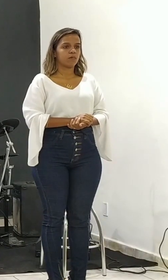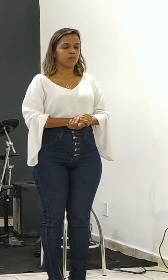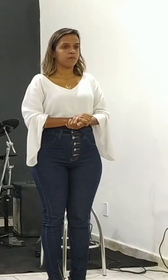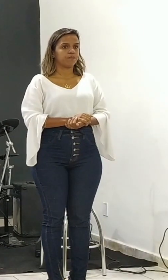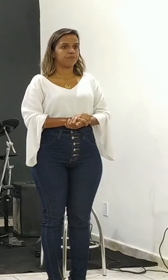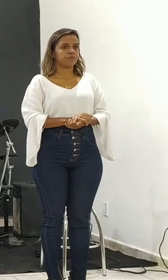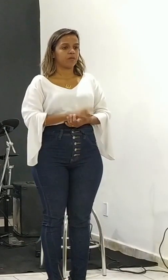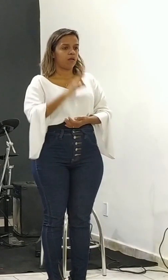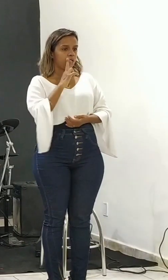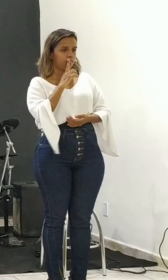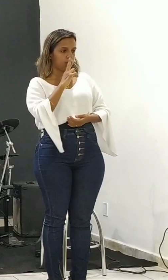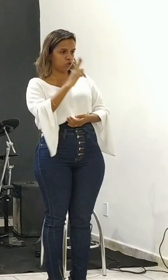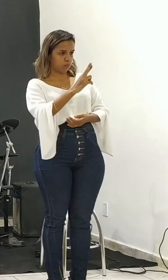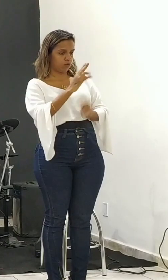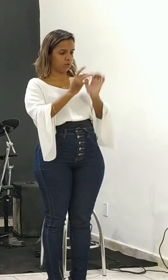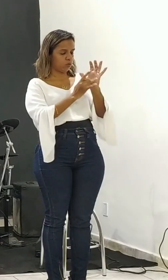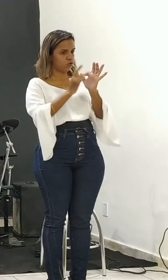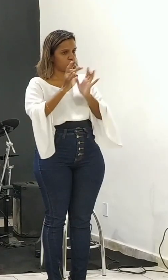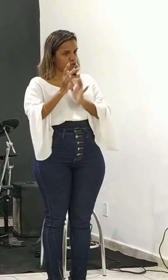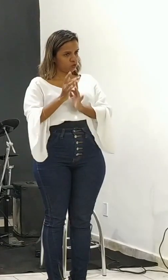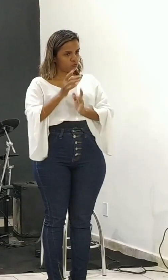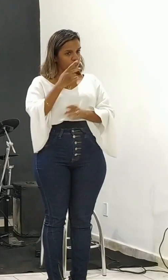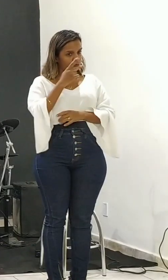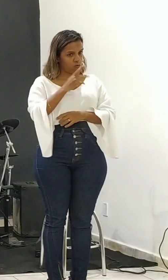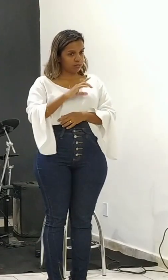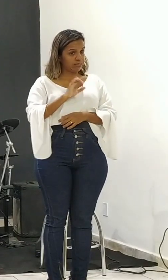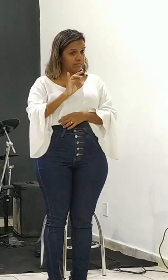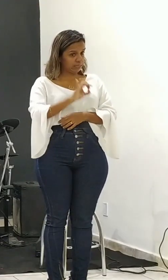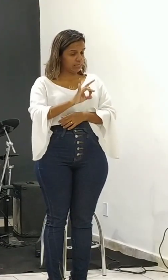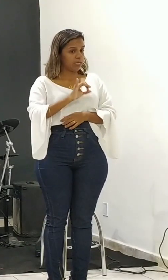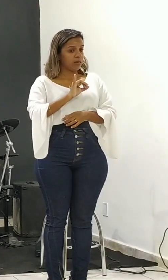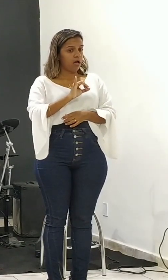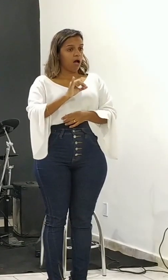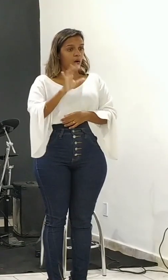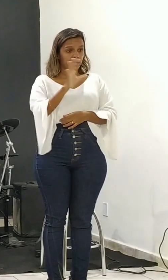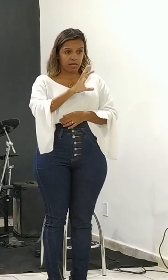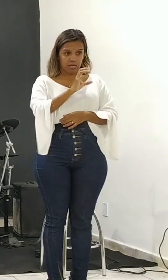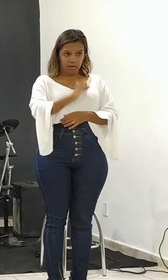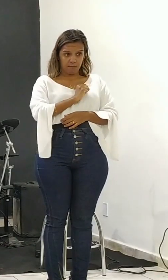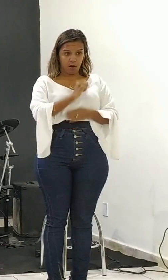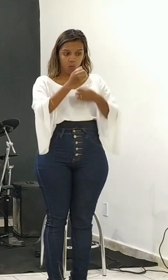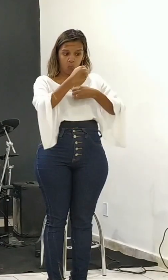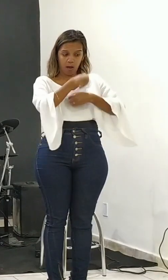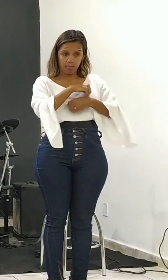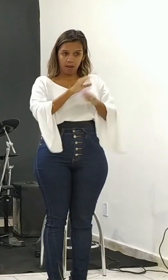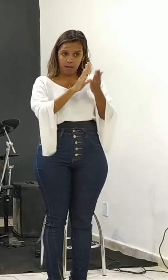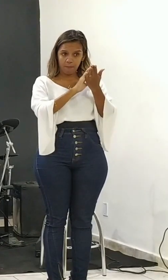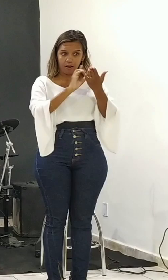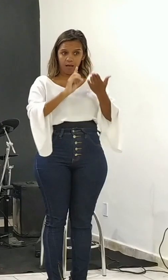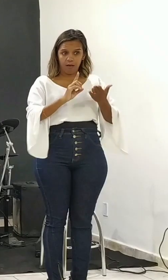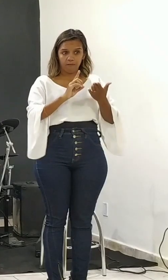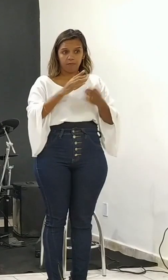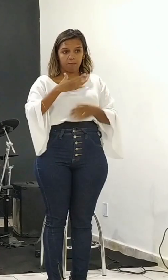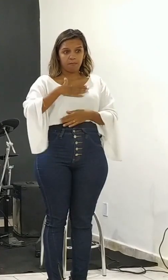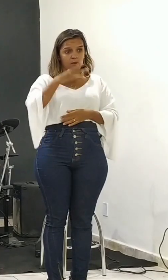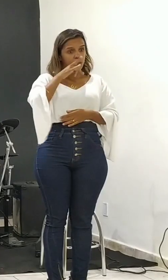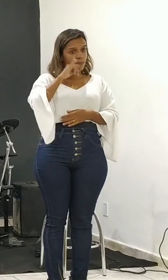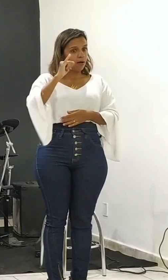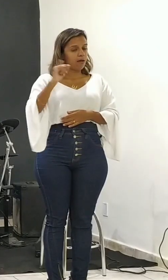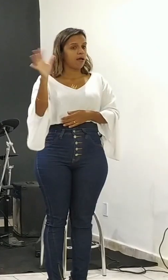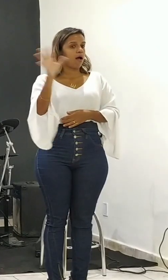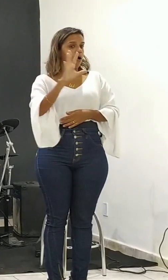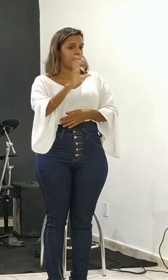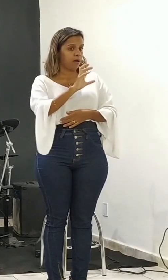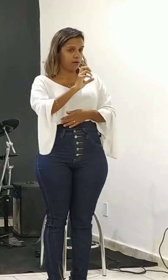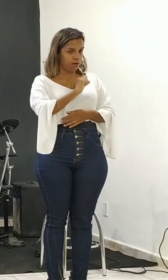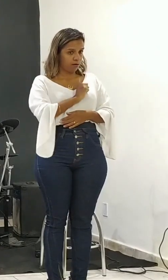Jesus respondeu e disse: se alguém me ama, guardará a minha palavra, e o meu Pai o amará,